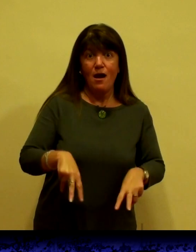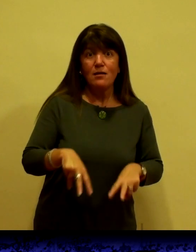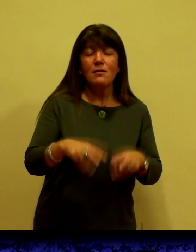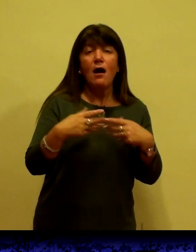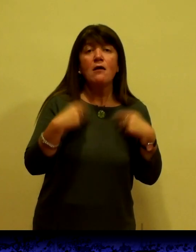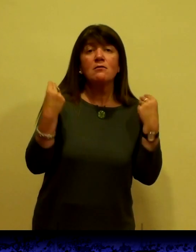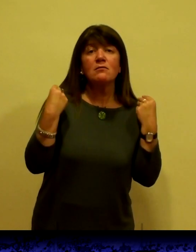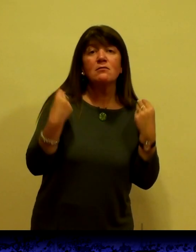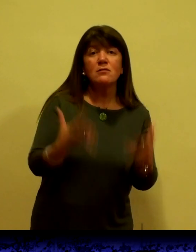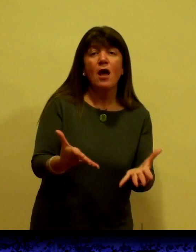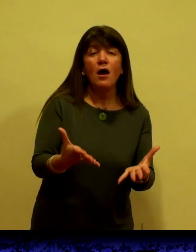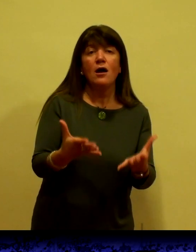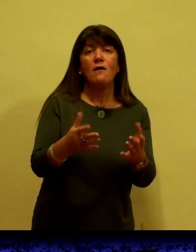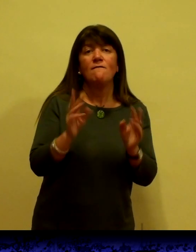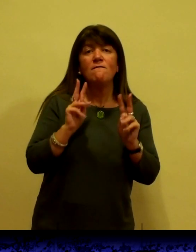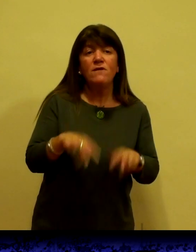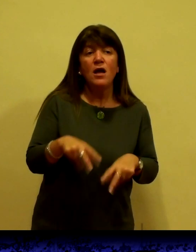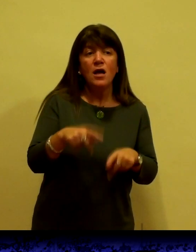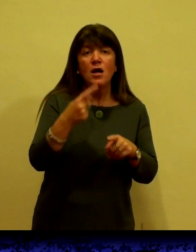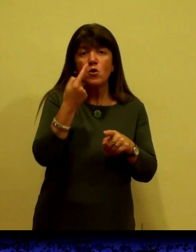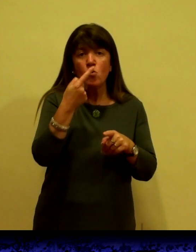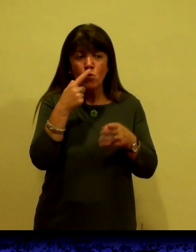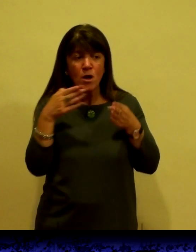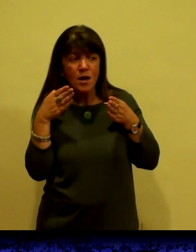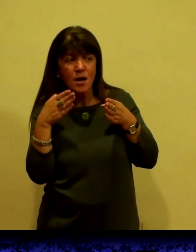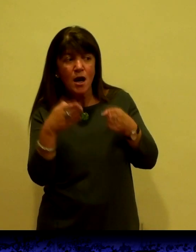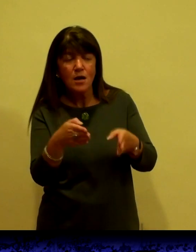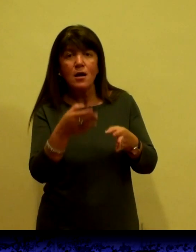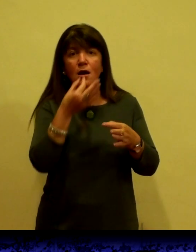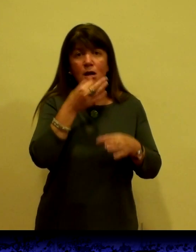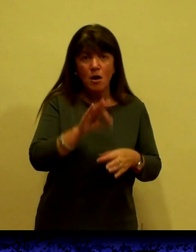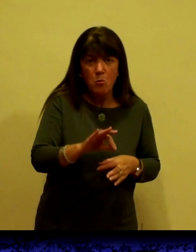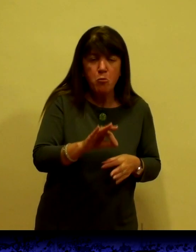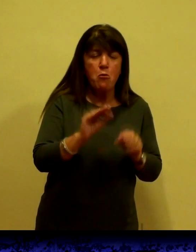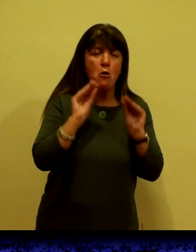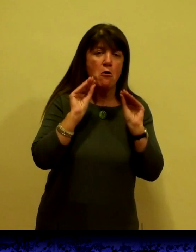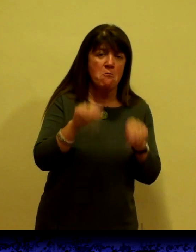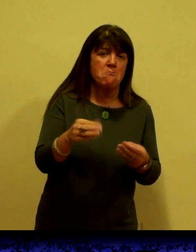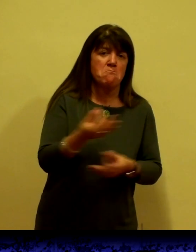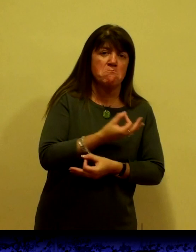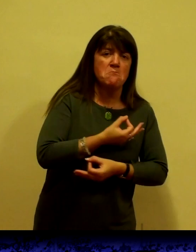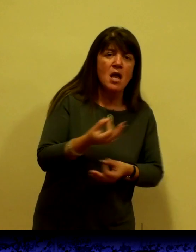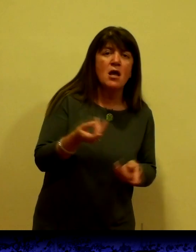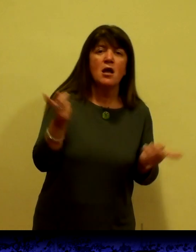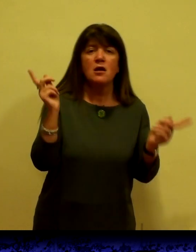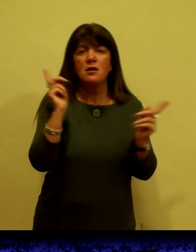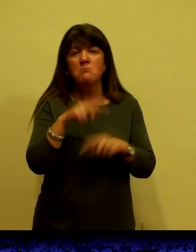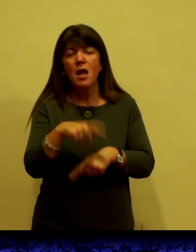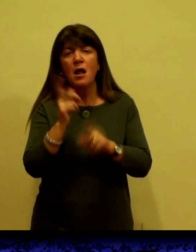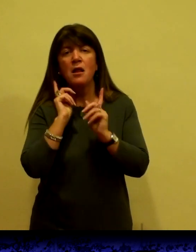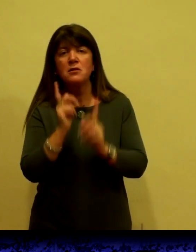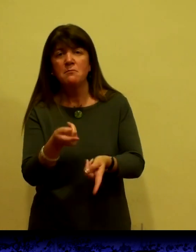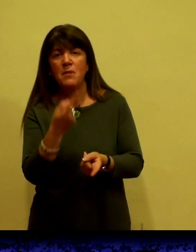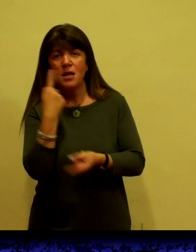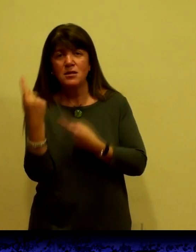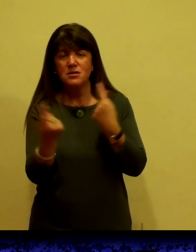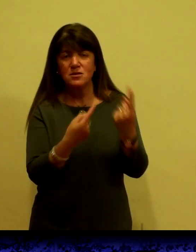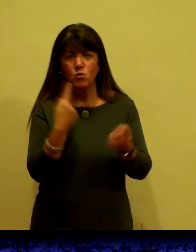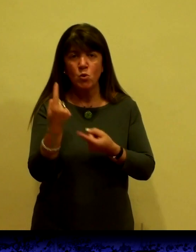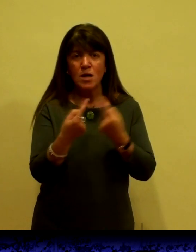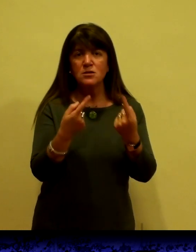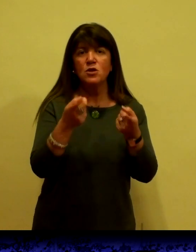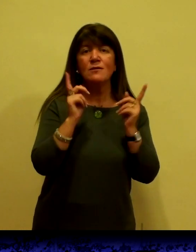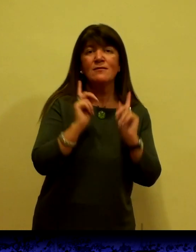di canale che poi può riuscire meno bene a seconda del contesto, di come